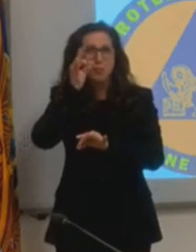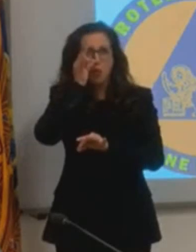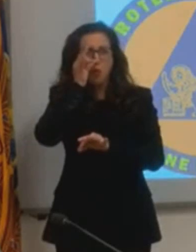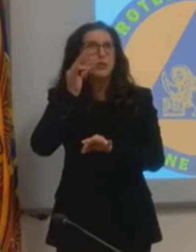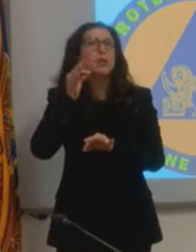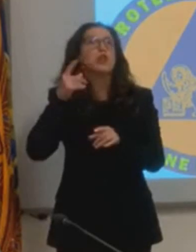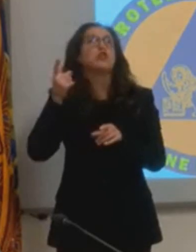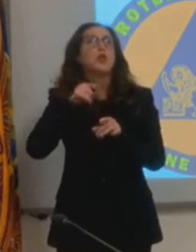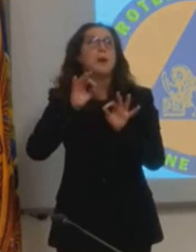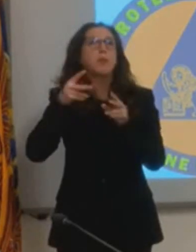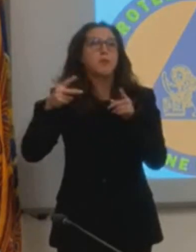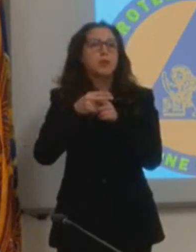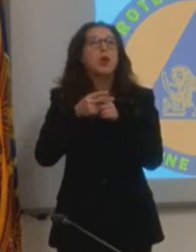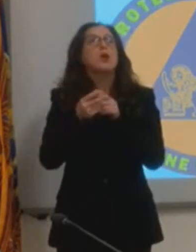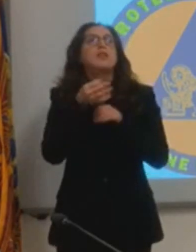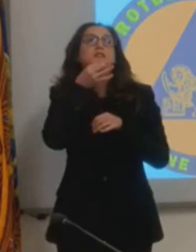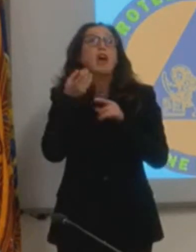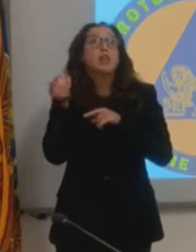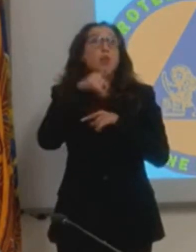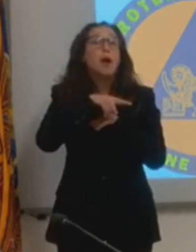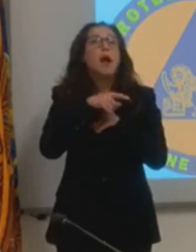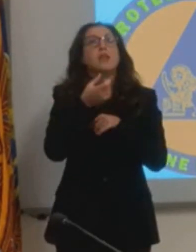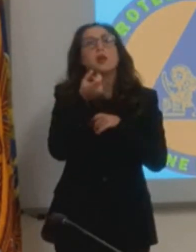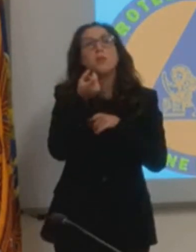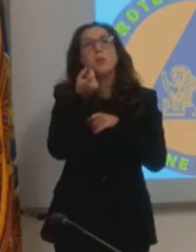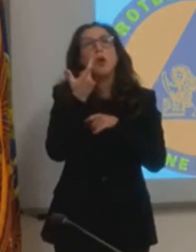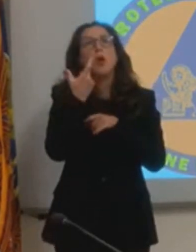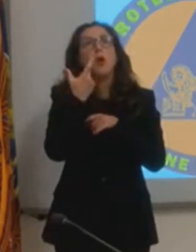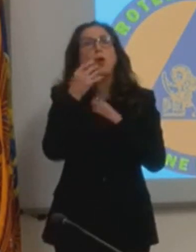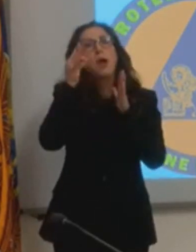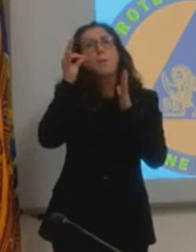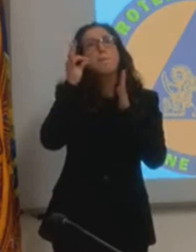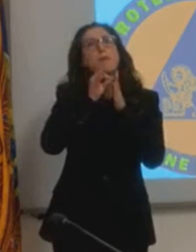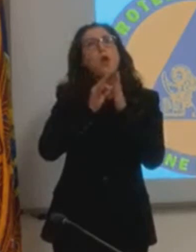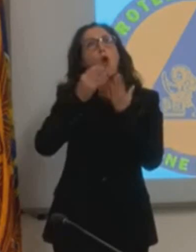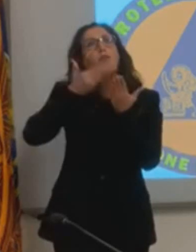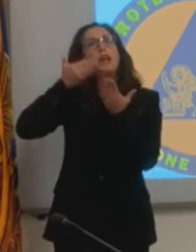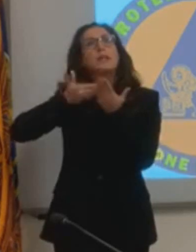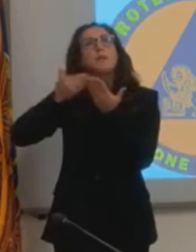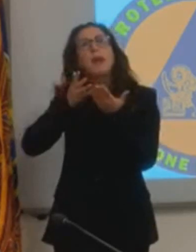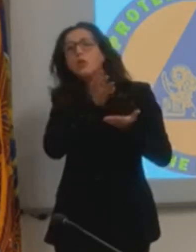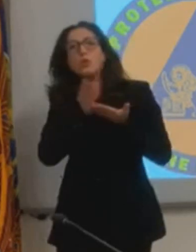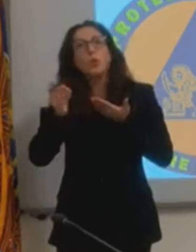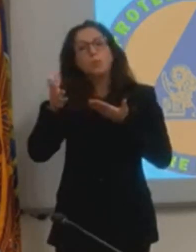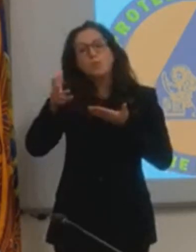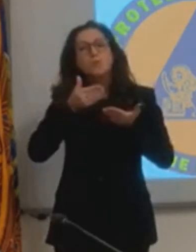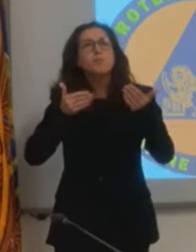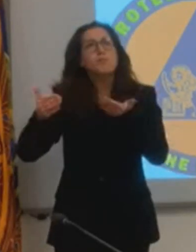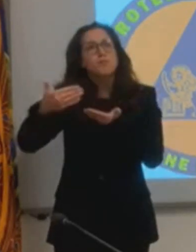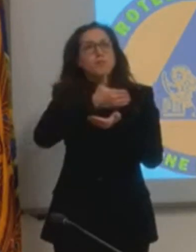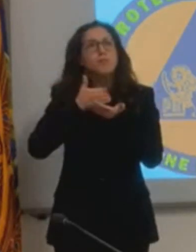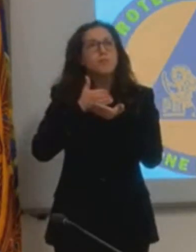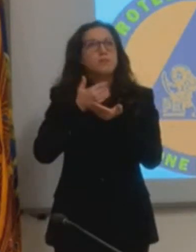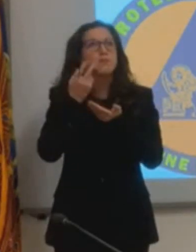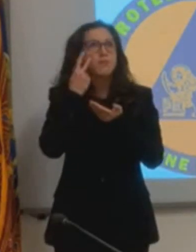po tutti i provvedimenti in maniera tale che riusciamo a risolvere anche il tema delle ordinanze sicuramente